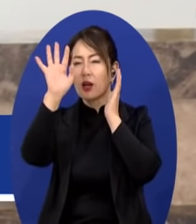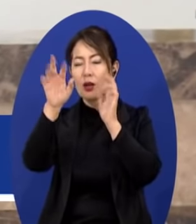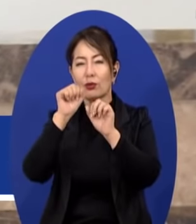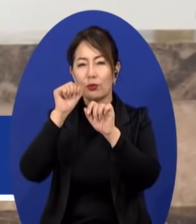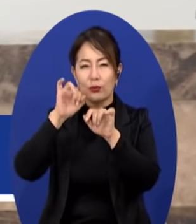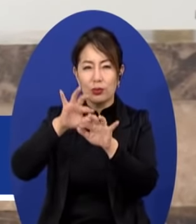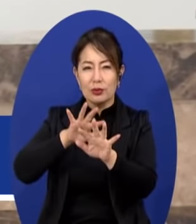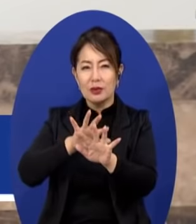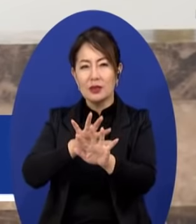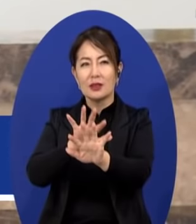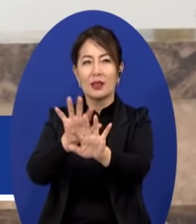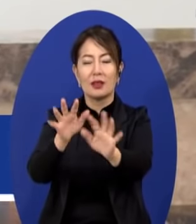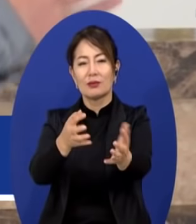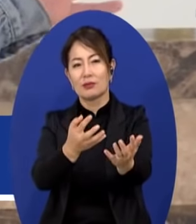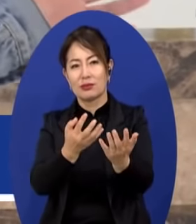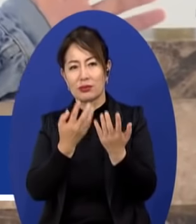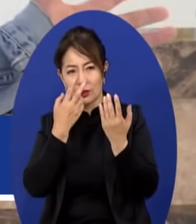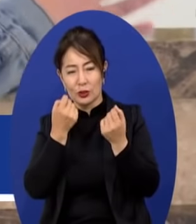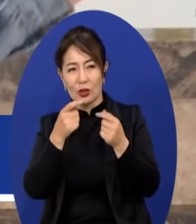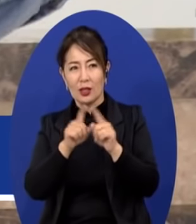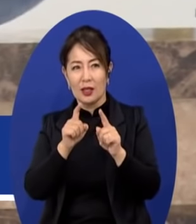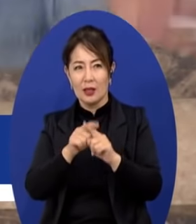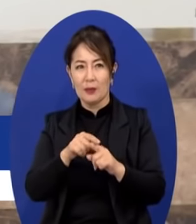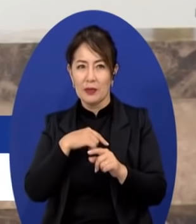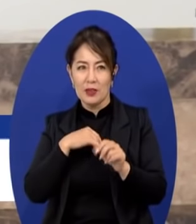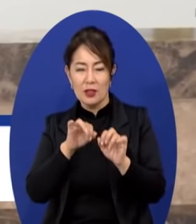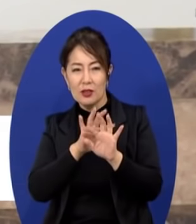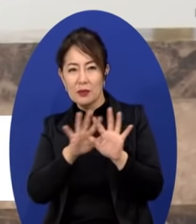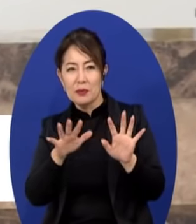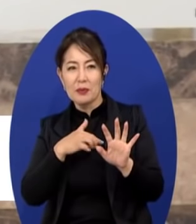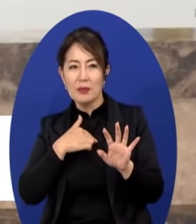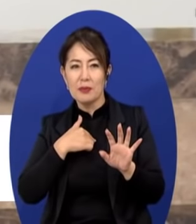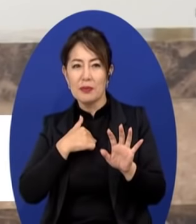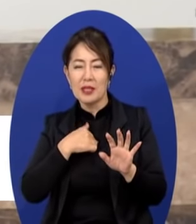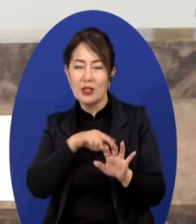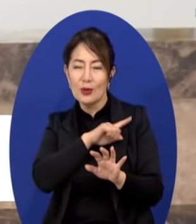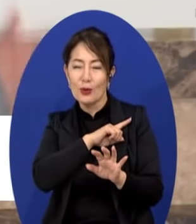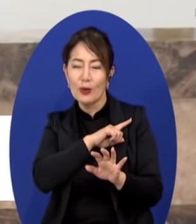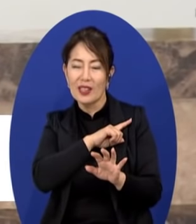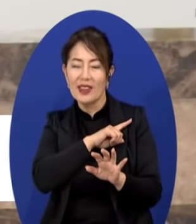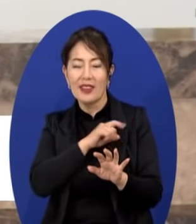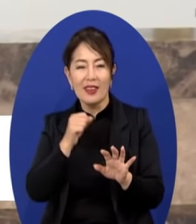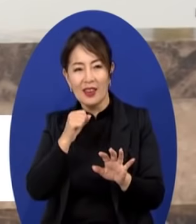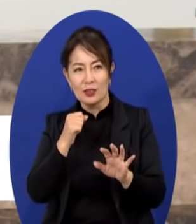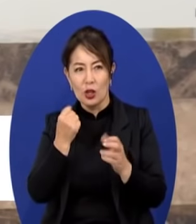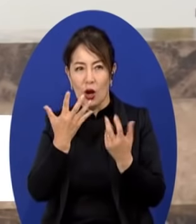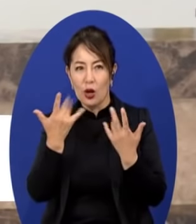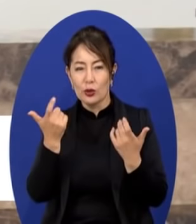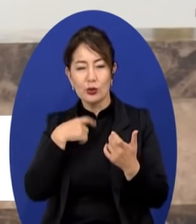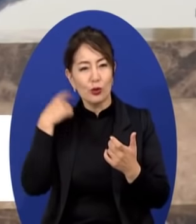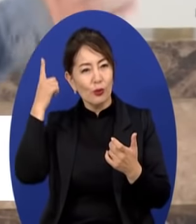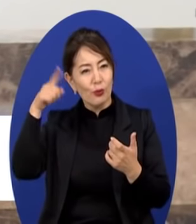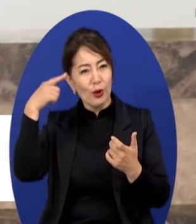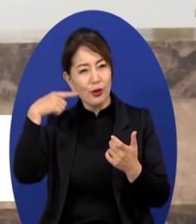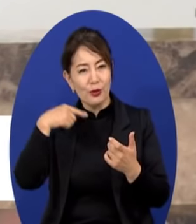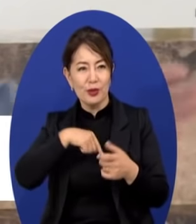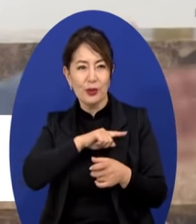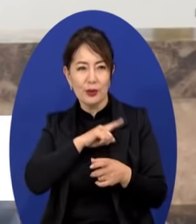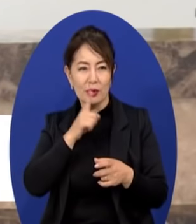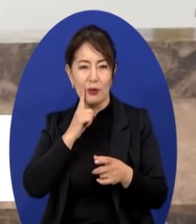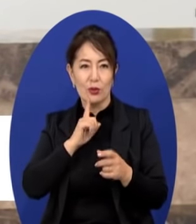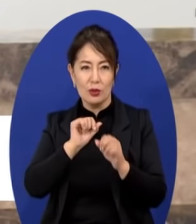байгаа талд бол эрэхэд яг л нэг иймэрхүү одоо эндээс нөгөө би төрүүлэн дээ гэ битүүмөр өрснээ гэдэг шиг тий. олон хүүхдүүд төрүүлнэ гэж дотроо хүсэл мөрөлдөлтэй явж